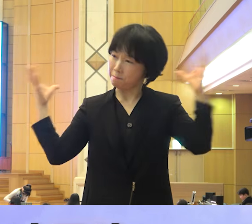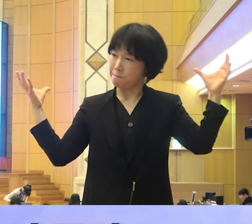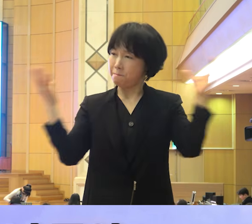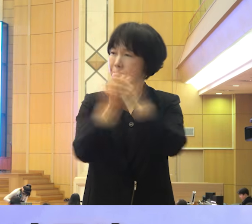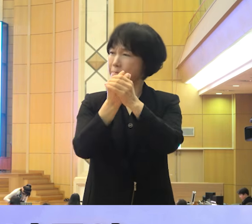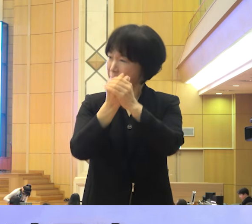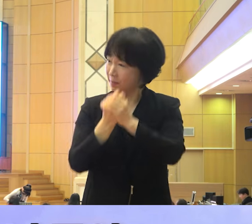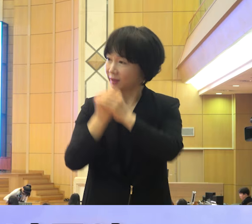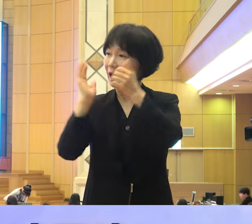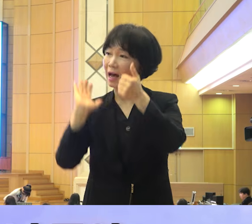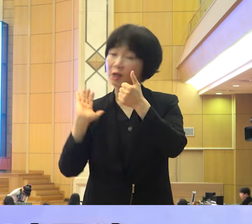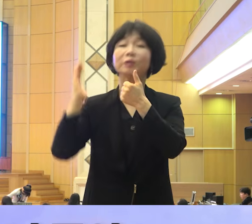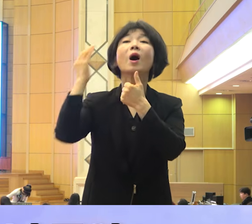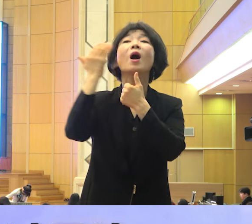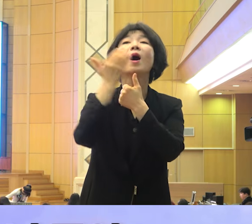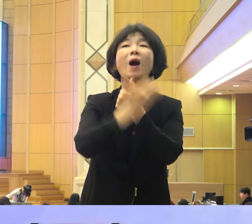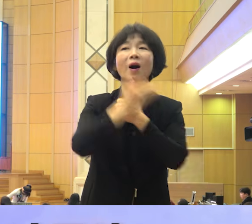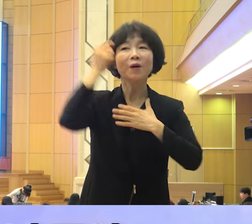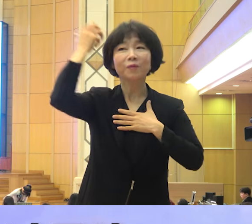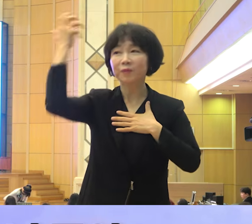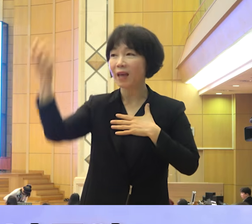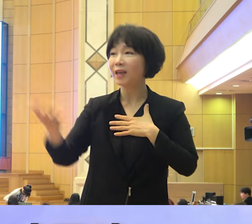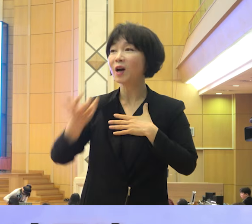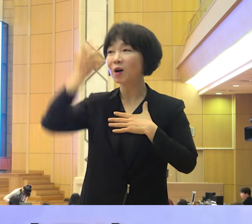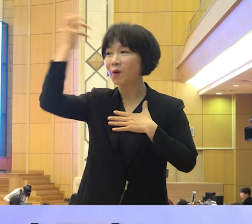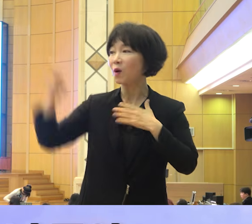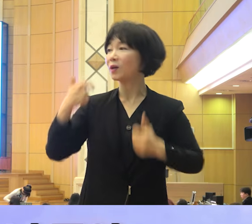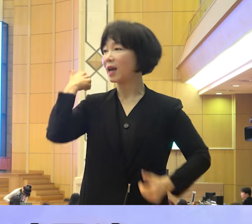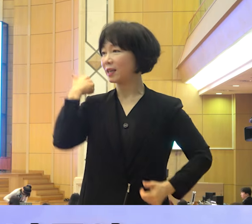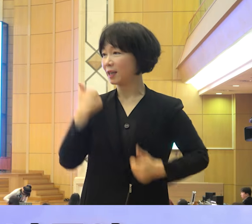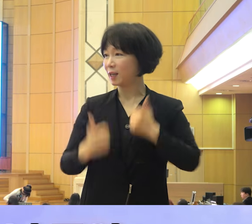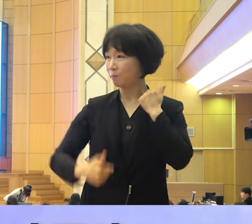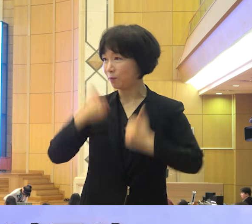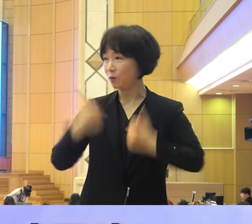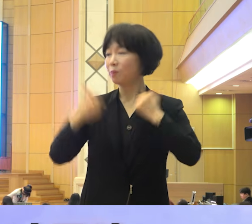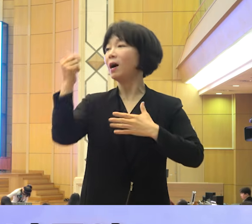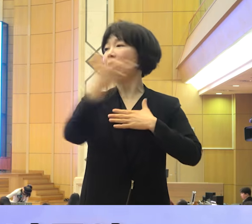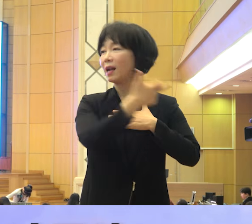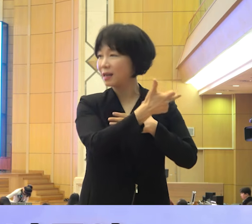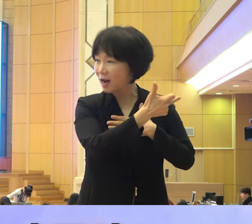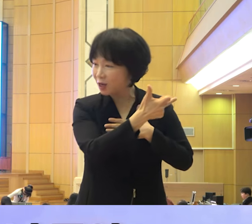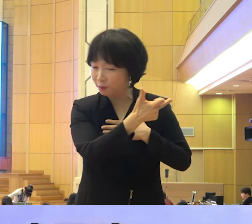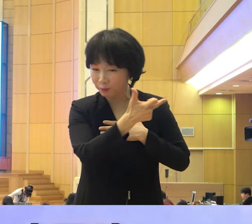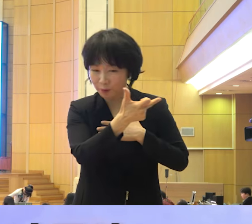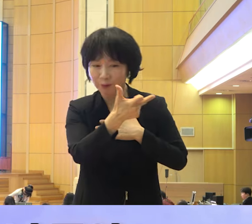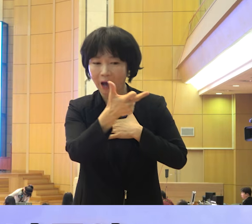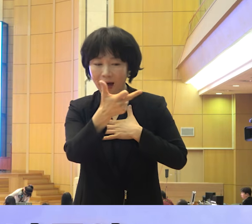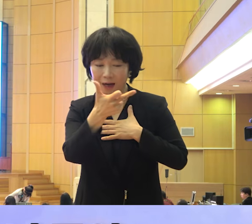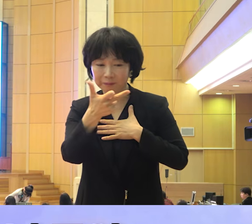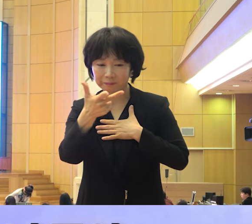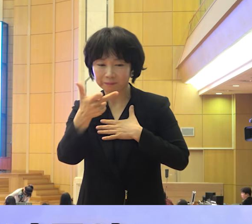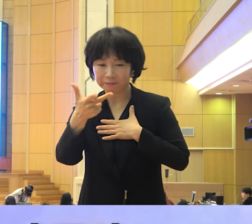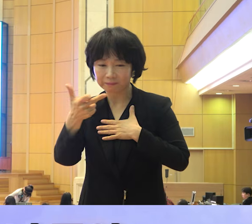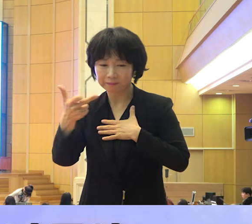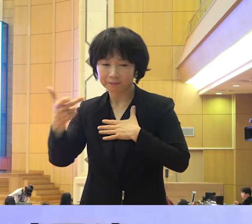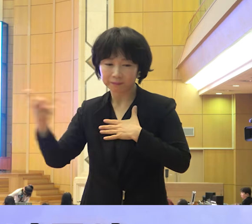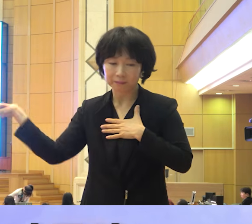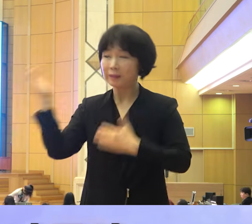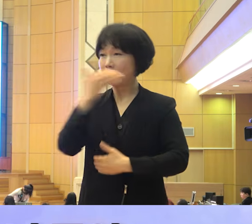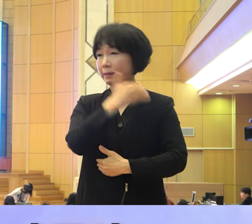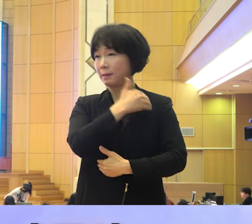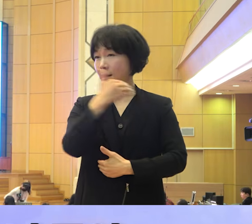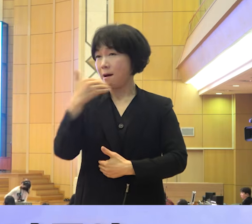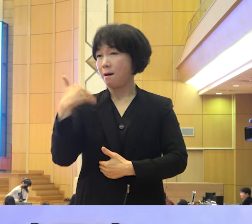물결에 온전히 쌓여서 내 영혼의 기쁨 한량없도다.